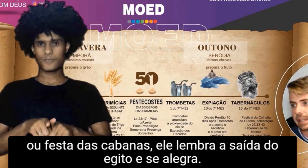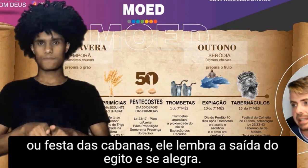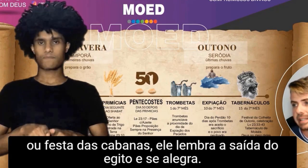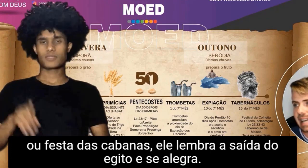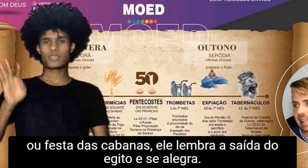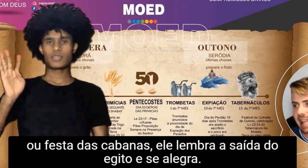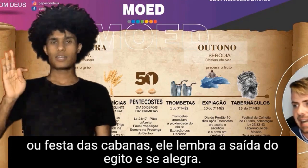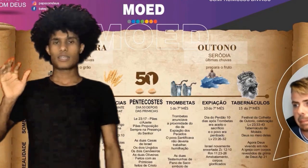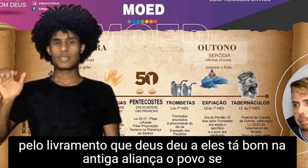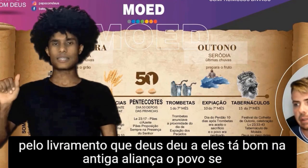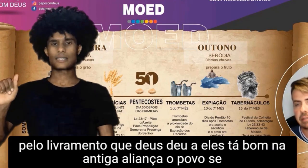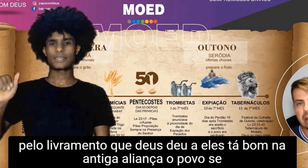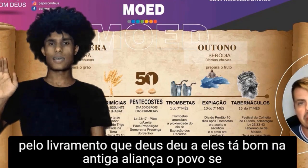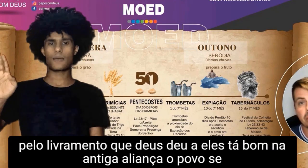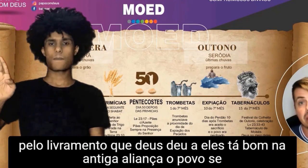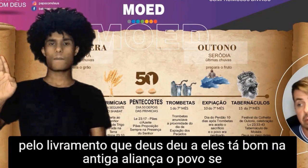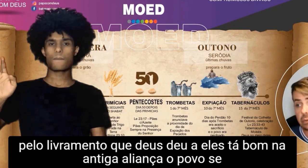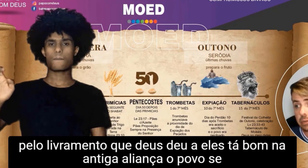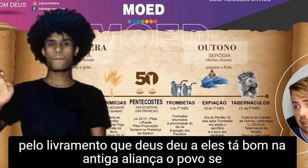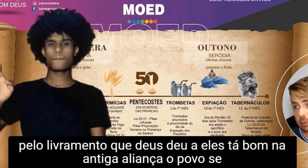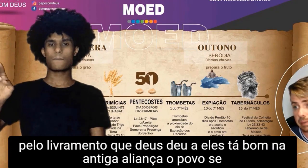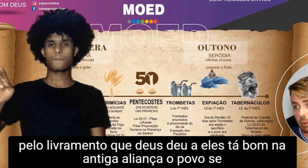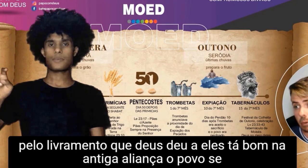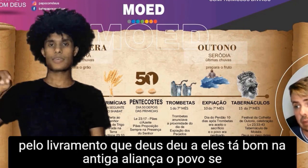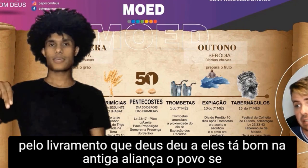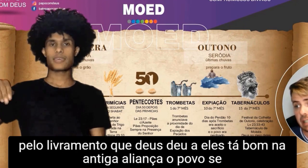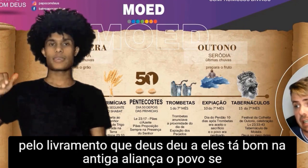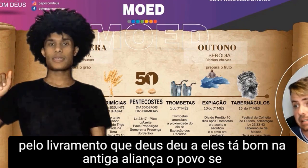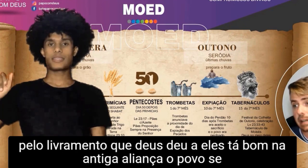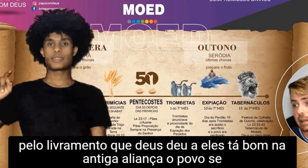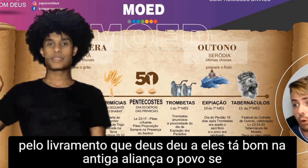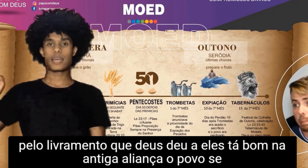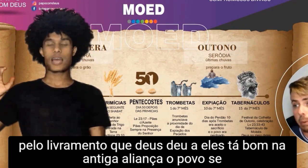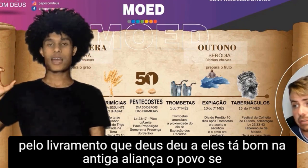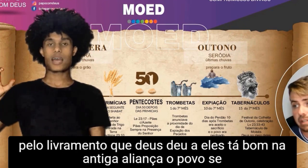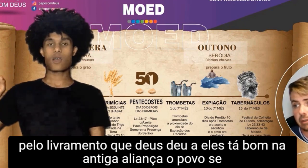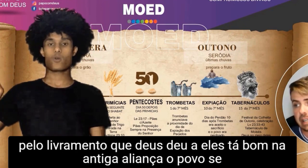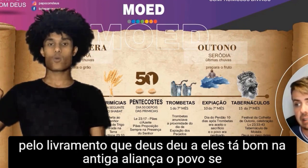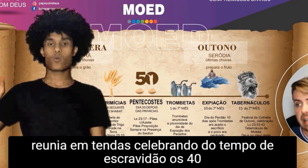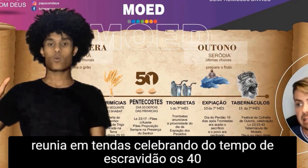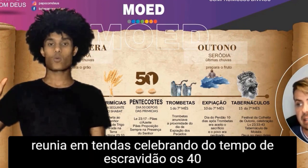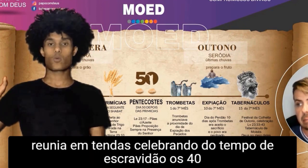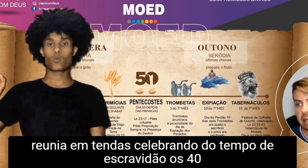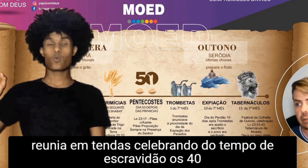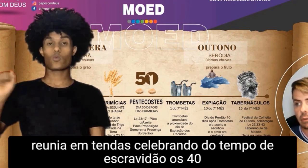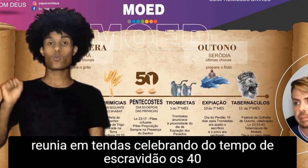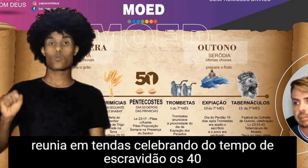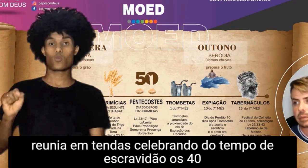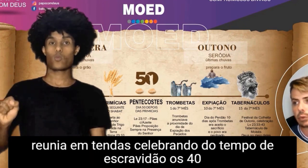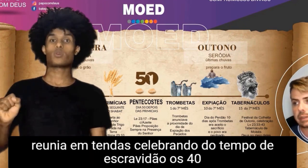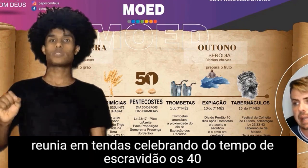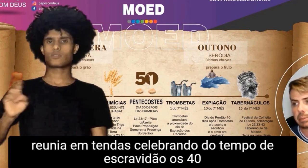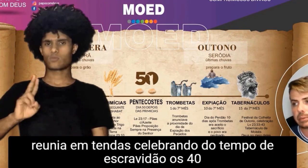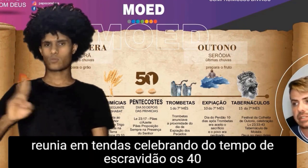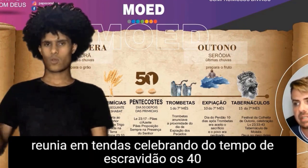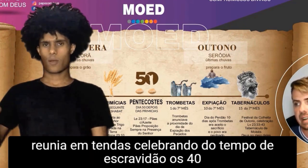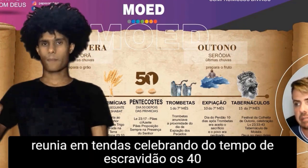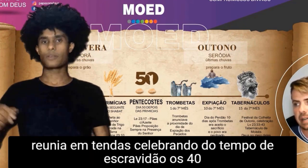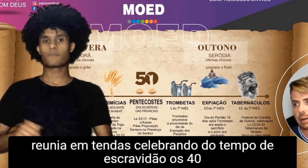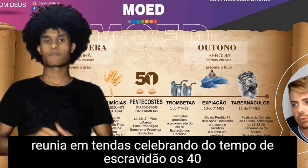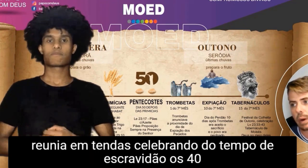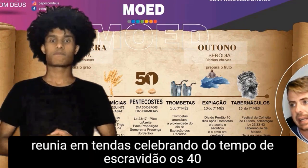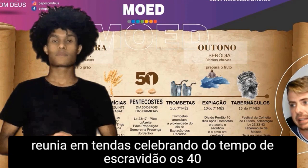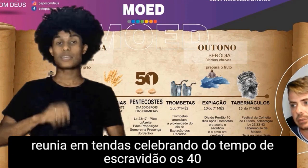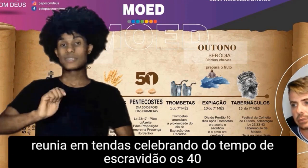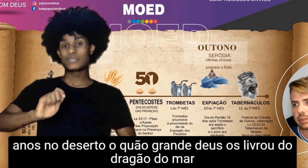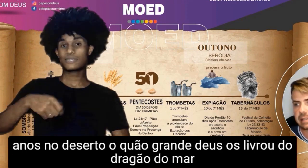Egito e se alegra pelo livramento que Deus os deu, tá bom? Na antiga aliança. O povo se reunia em tendas celebrando do tempo de